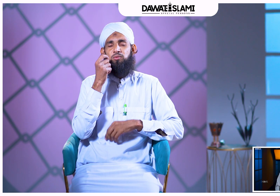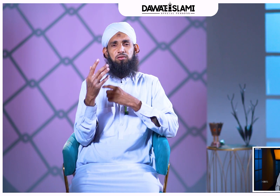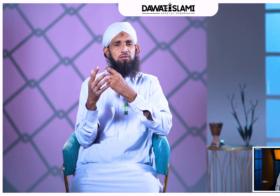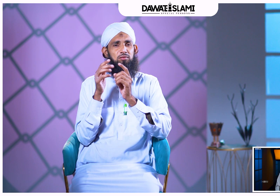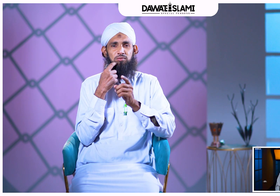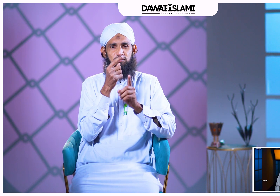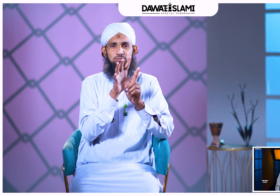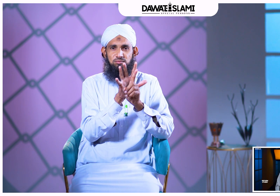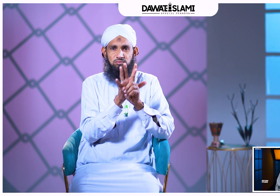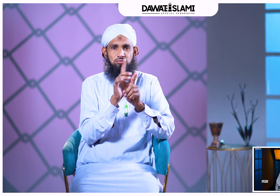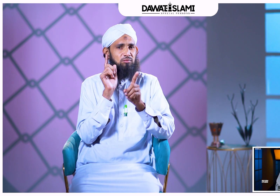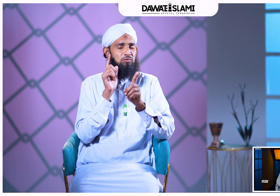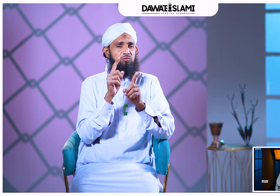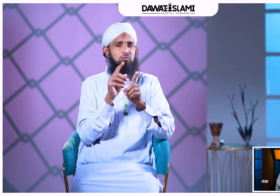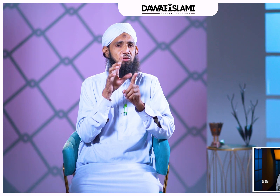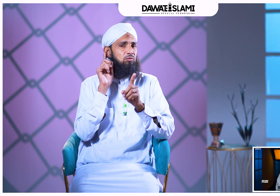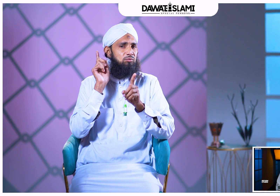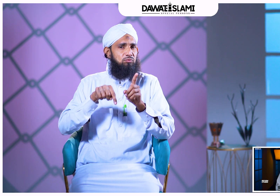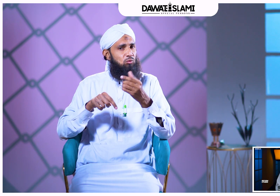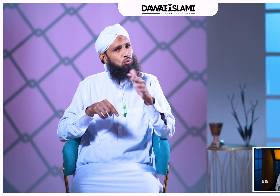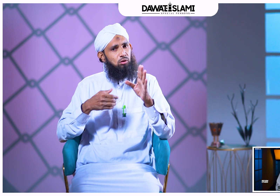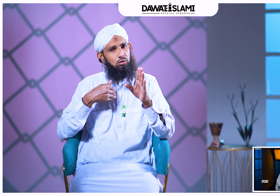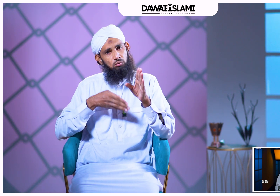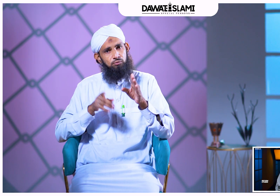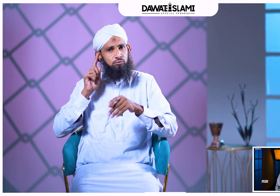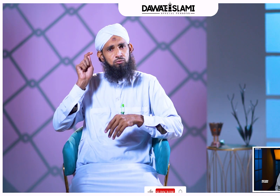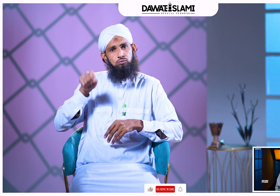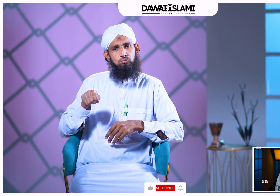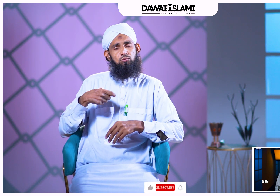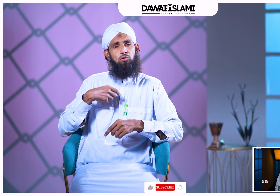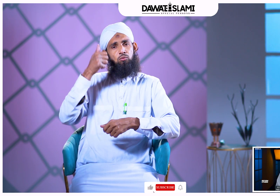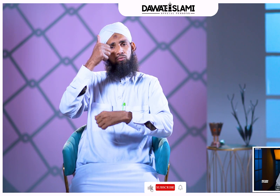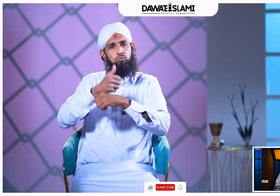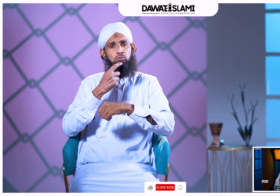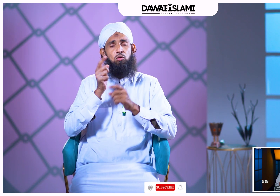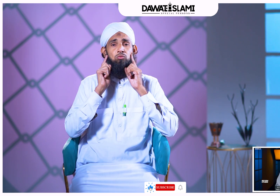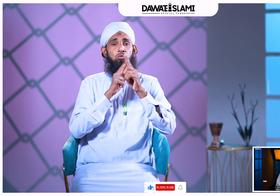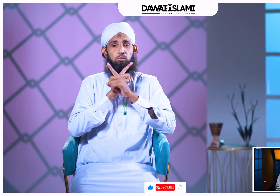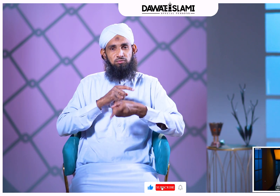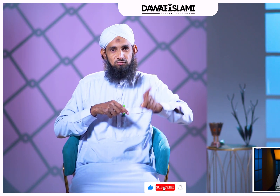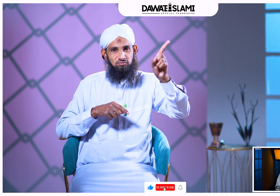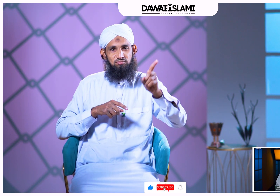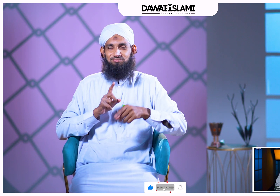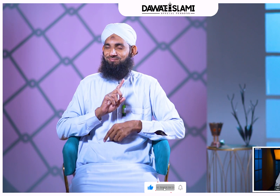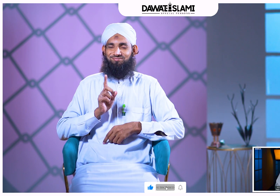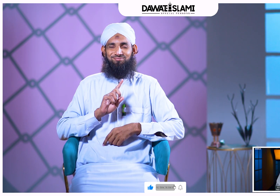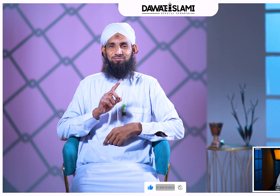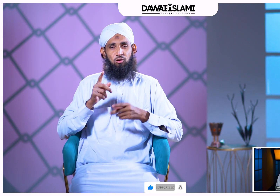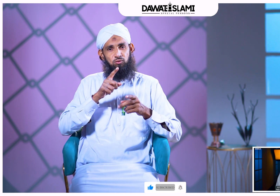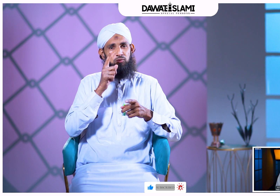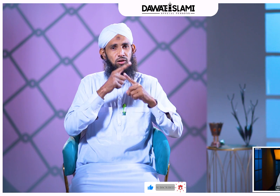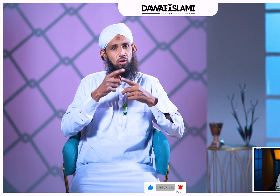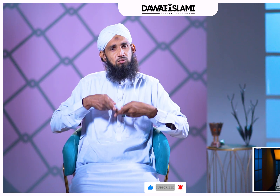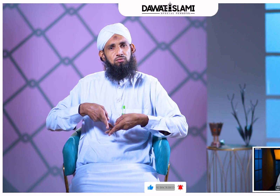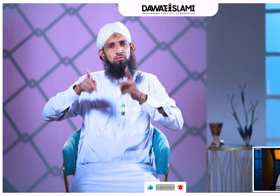آپ کی اصلاح قبول نہیں بھی کرتا تو ضروری نہیں کہ آپ قاضی اسلام یا حاکم اسلام بن جائیں اور اسے توبہ پر مجبور کریں یا پھر لوگوں میں